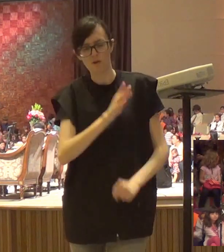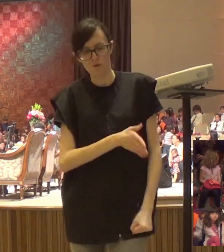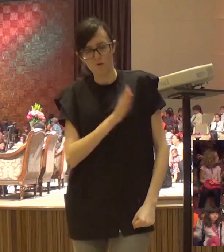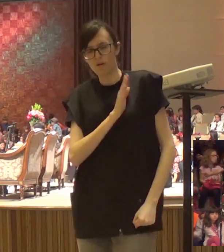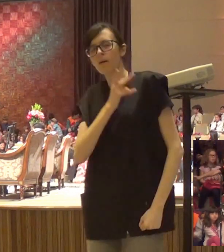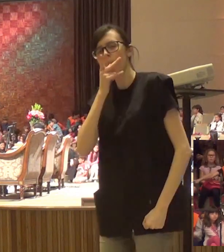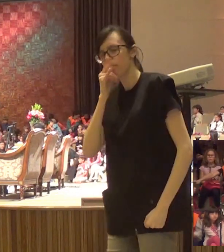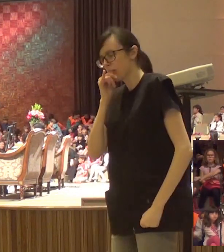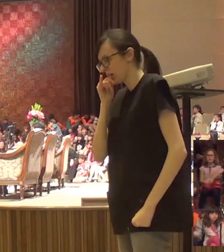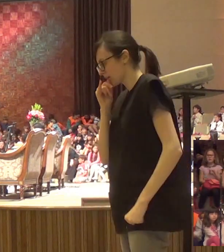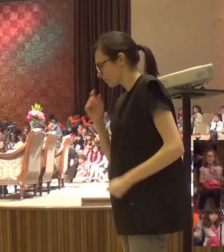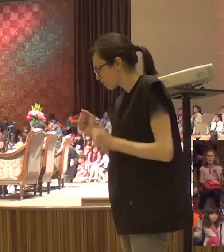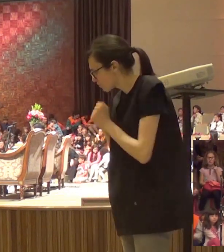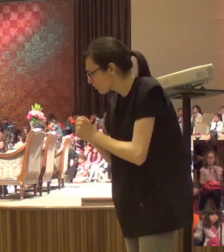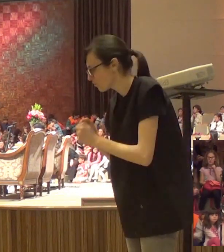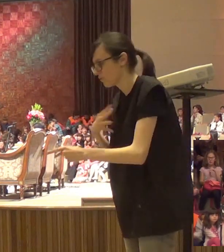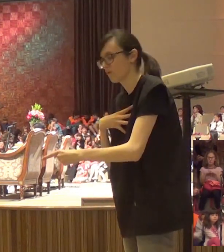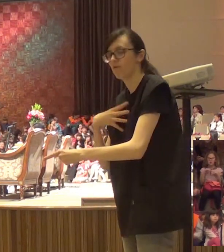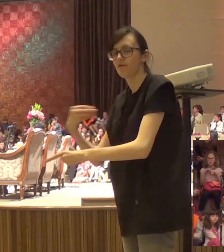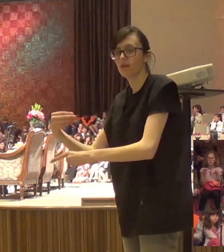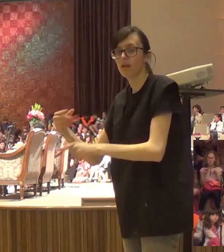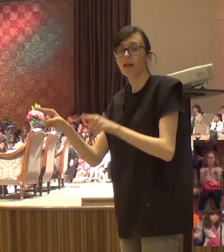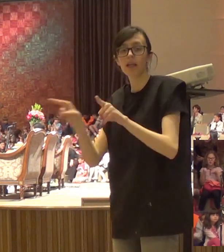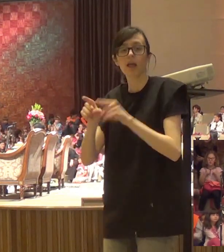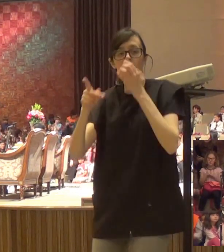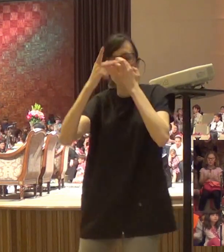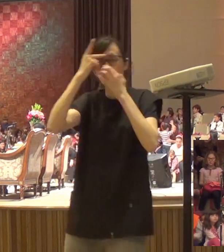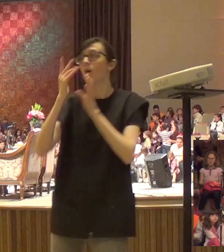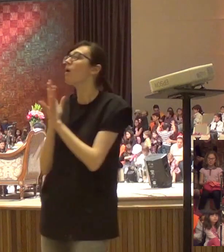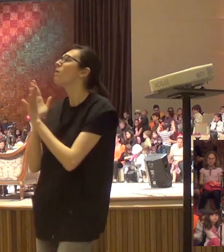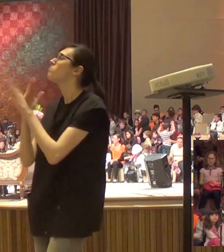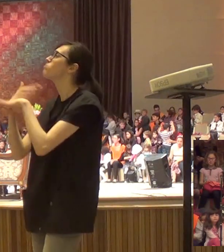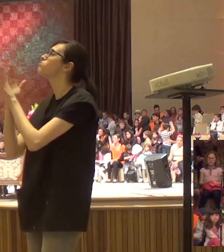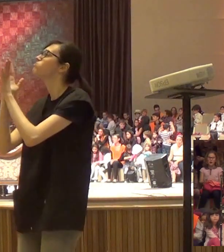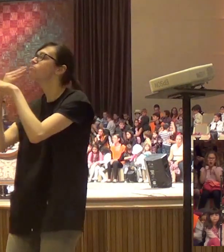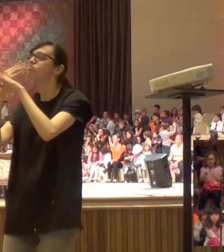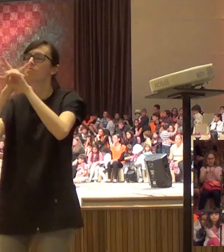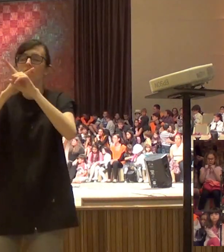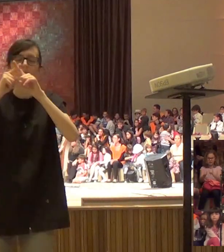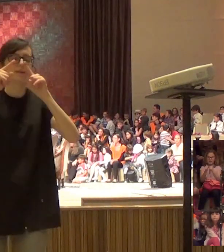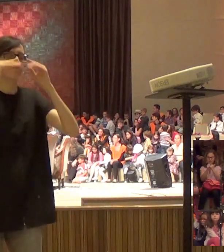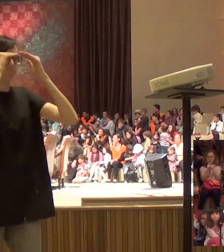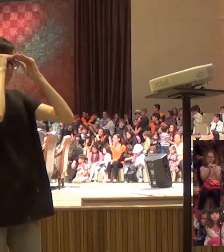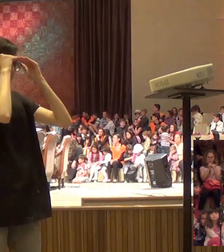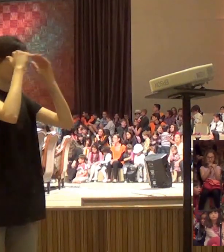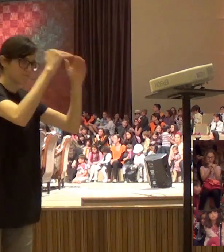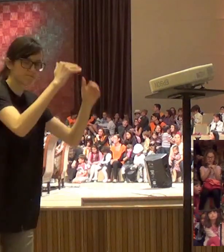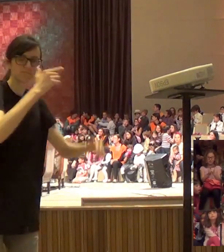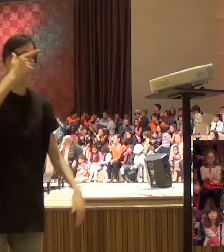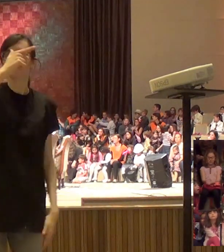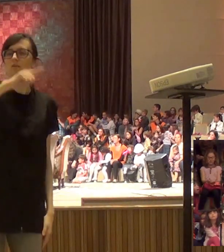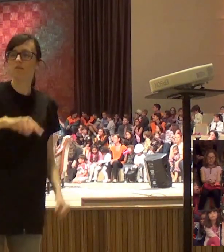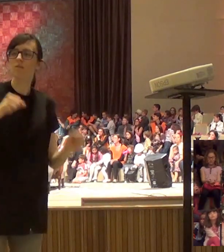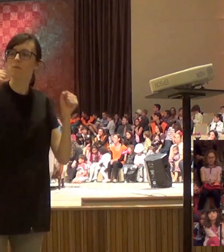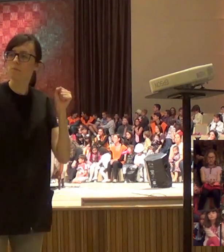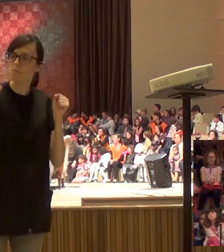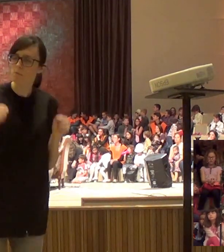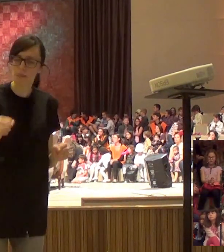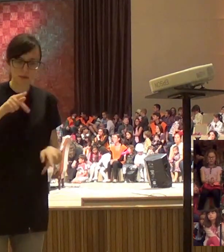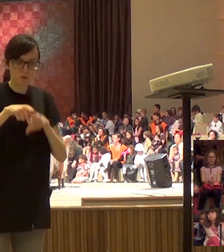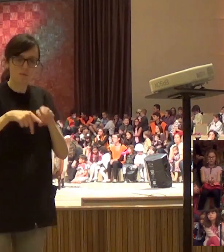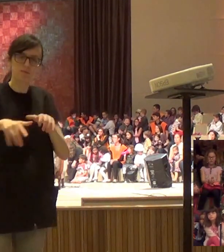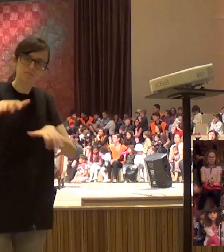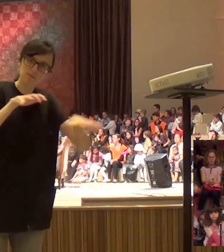Elias, para fazer voltar o coração dos pais a seus filhos. Olha lá. E os desobedientes, a sabedoria dos